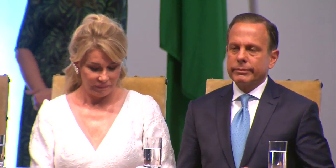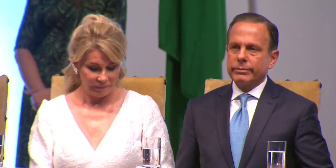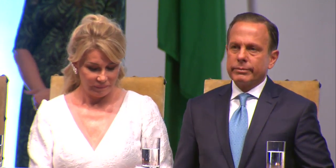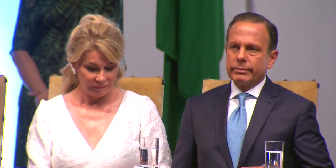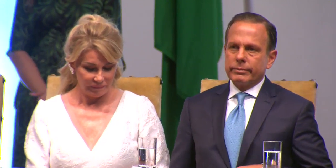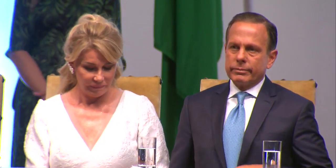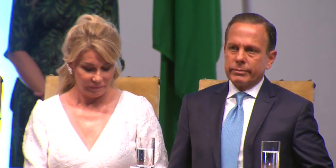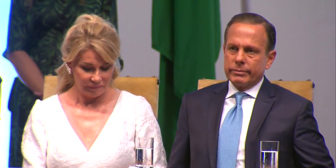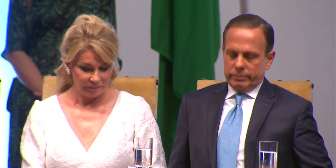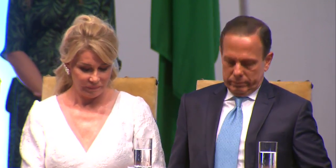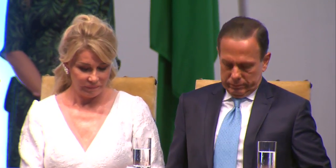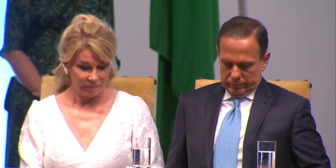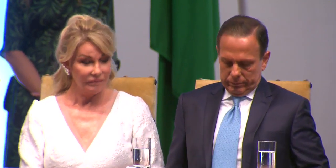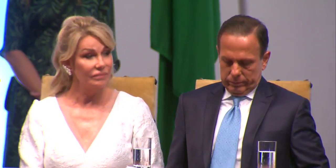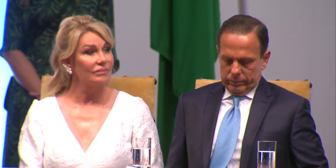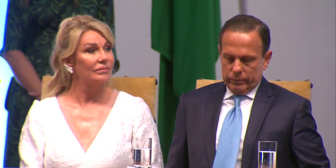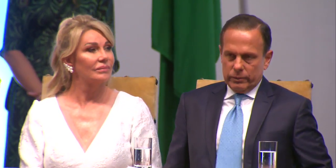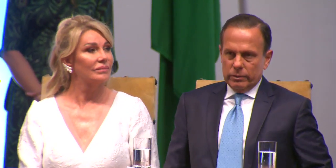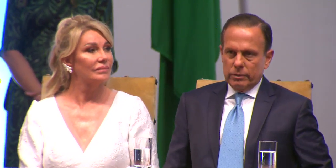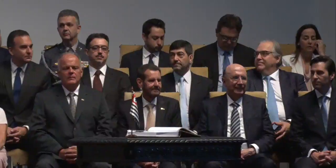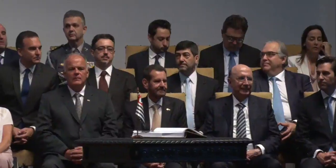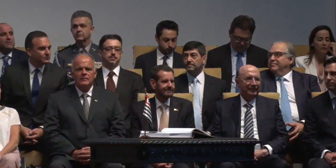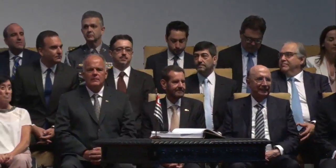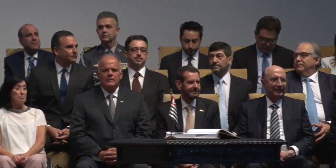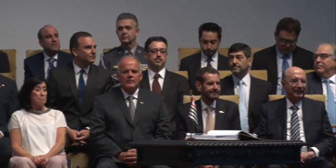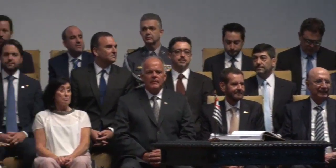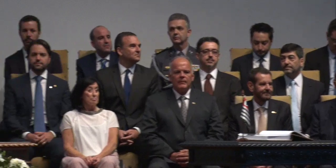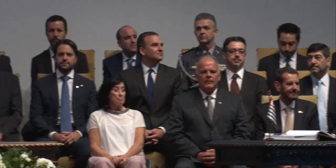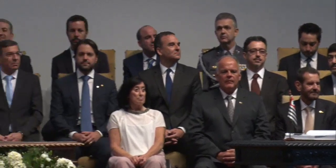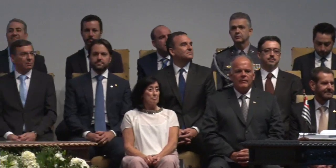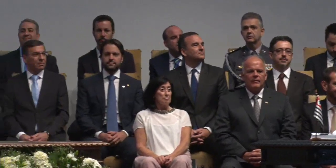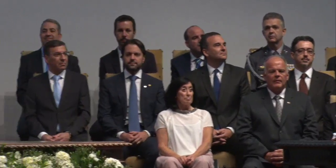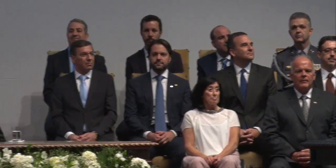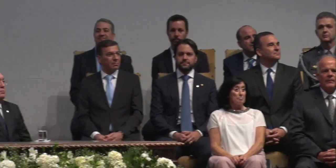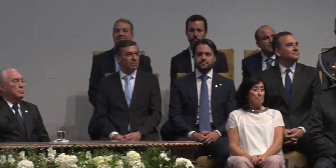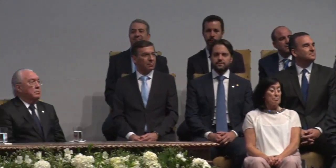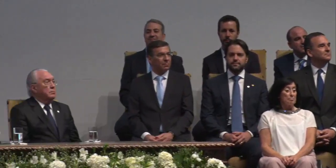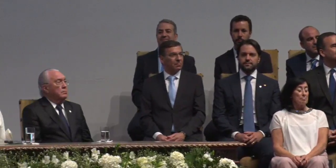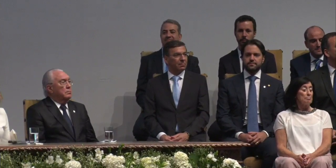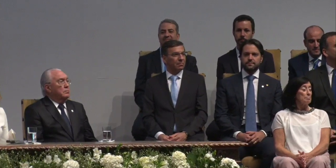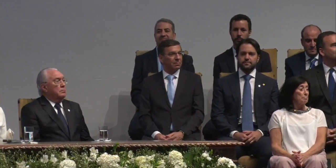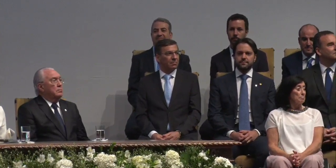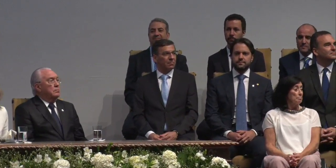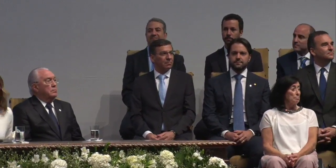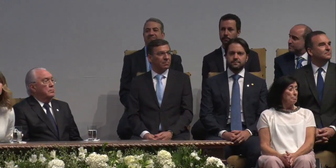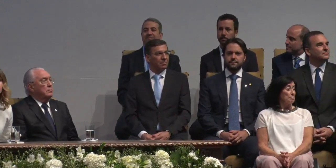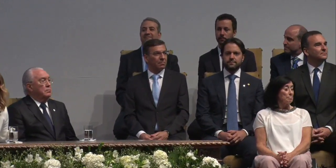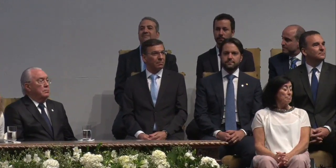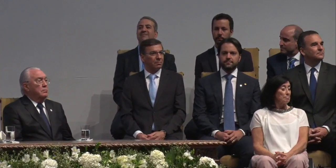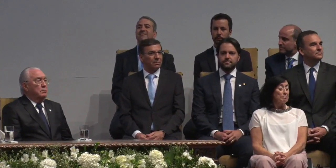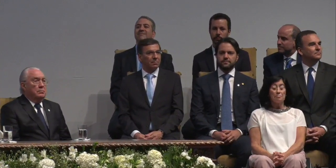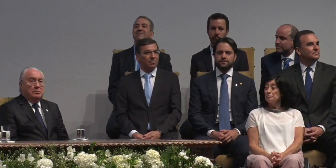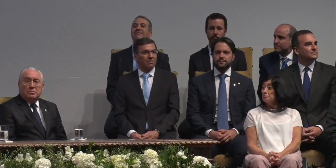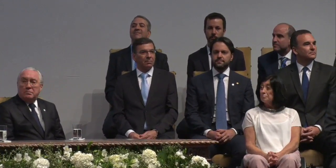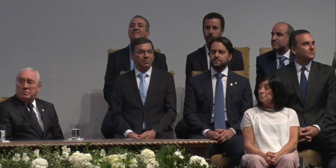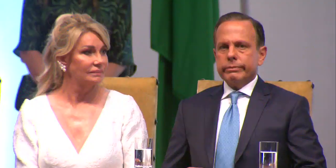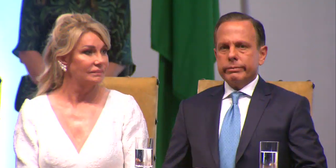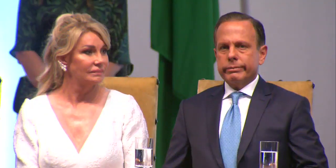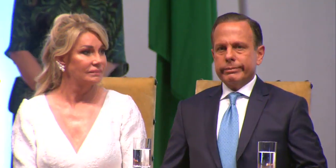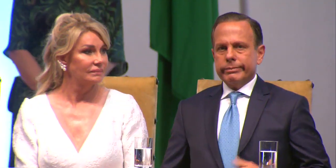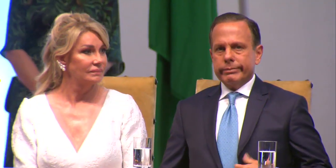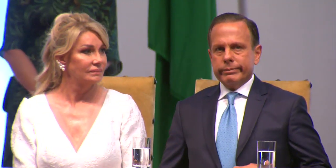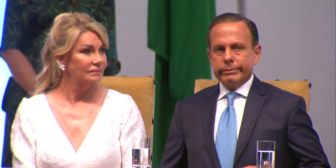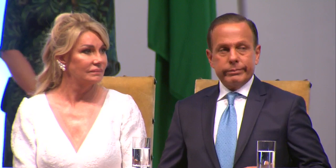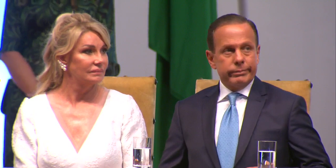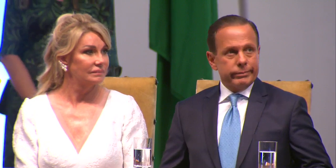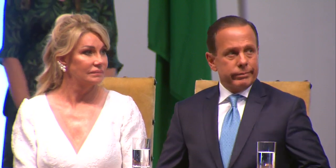para constar o governador do estado mandou lavrar o presente termo que ambos subscrevem neste momento a